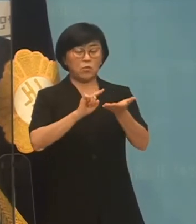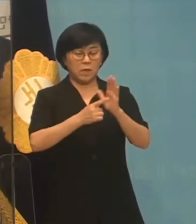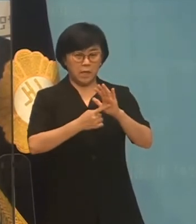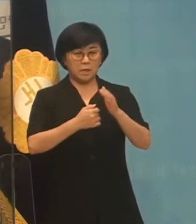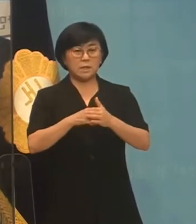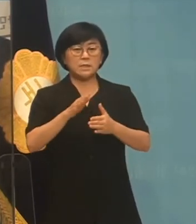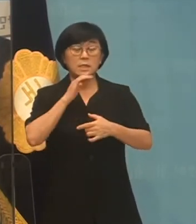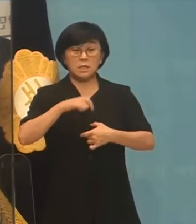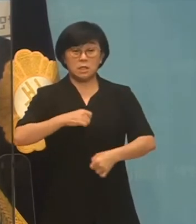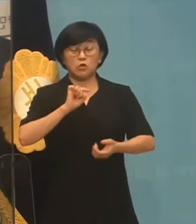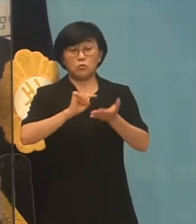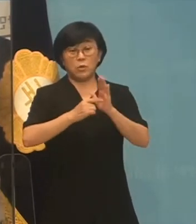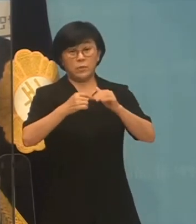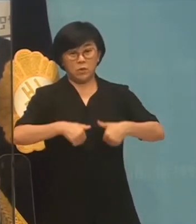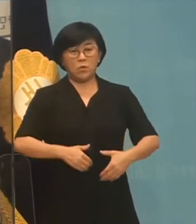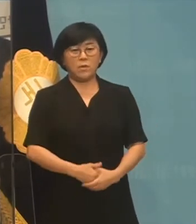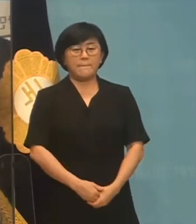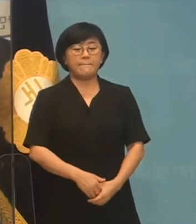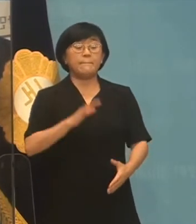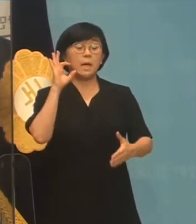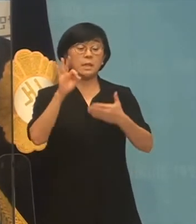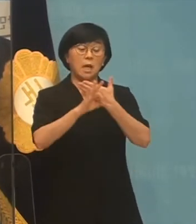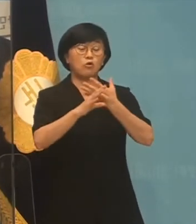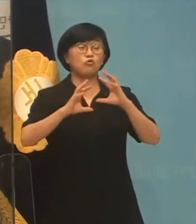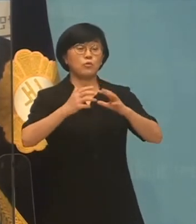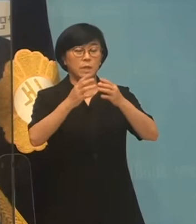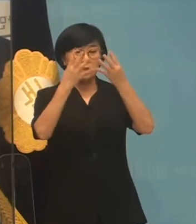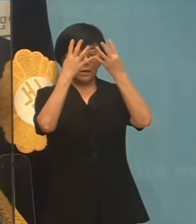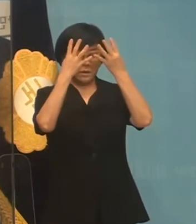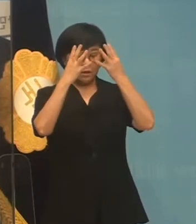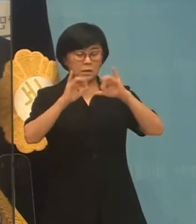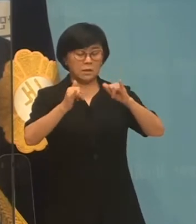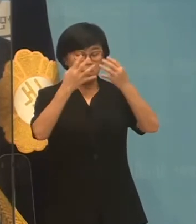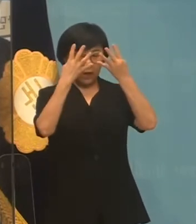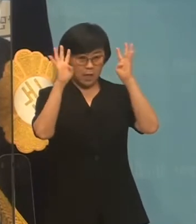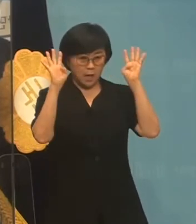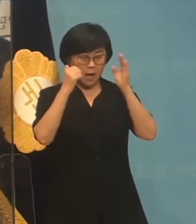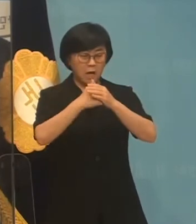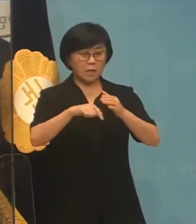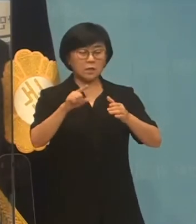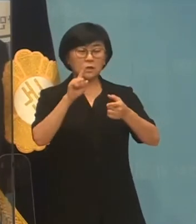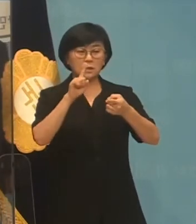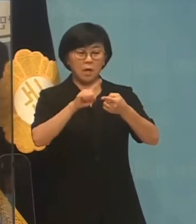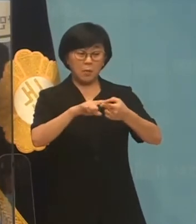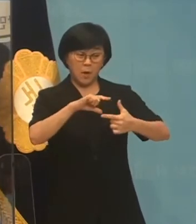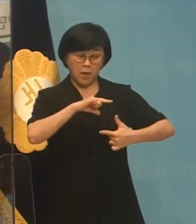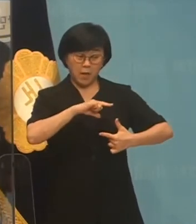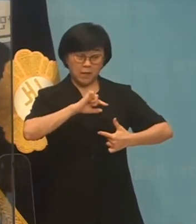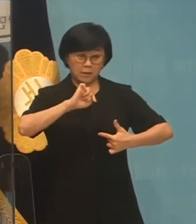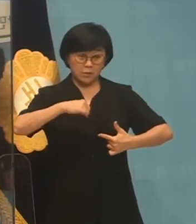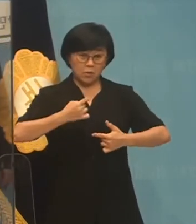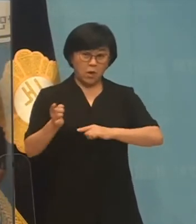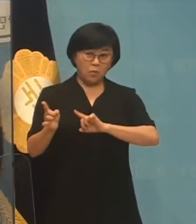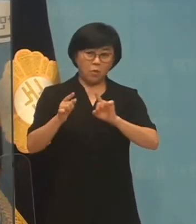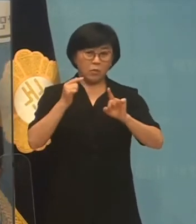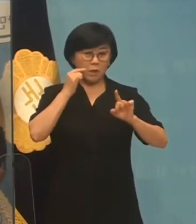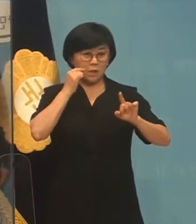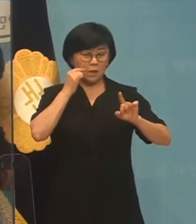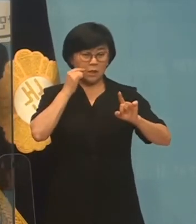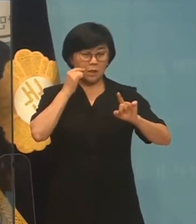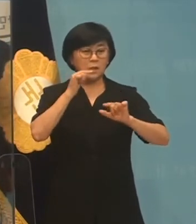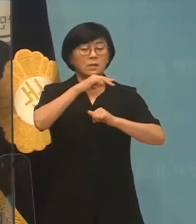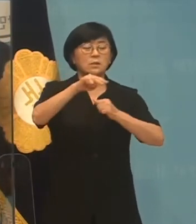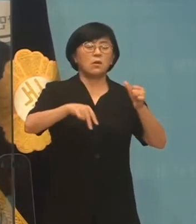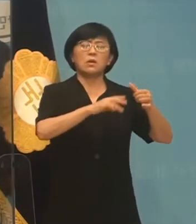합니다. 만약 국민대가 학문의 전당으로서 품격과 명예를 스스로 회복하지 못하는